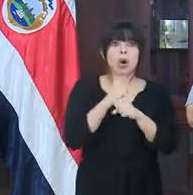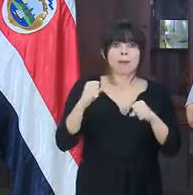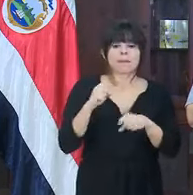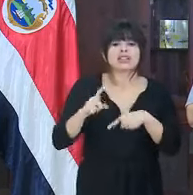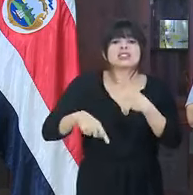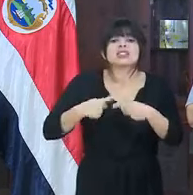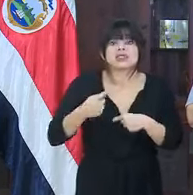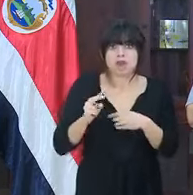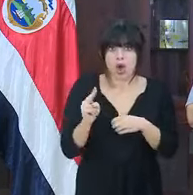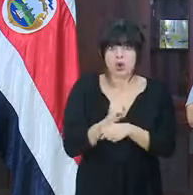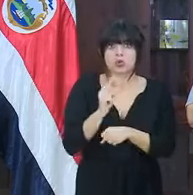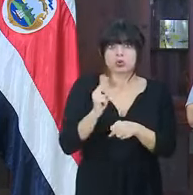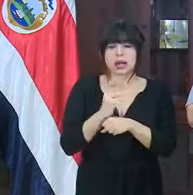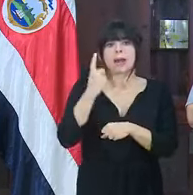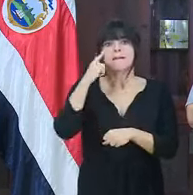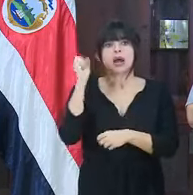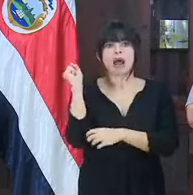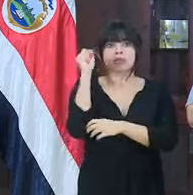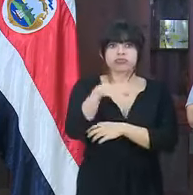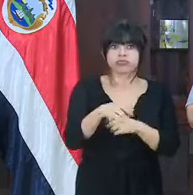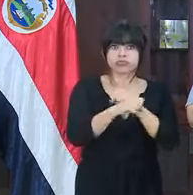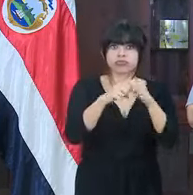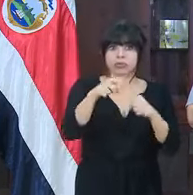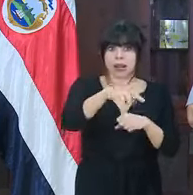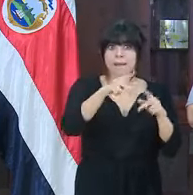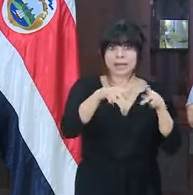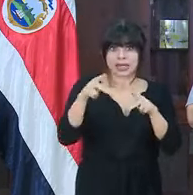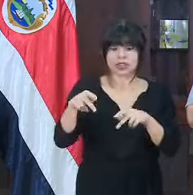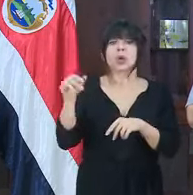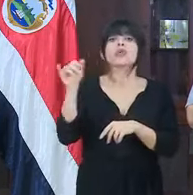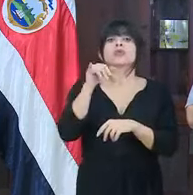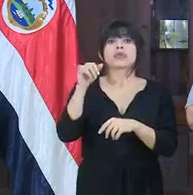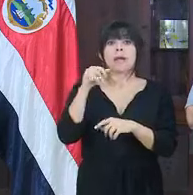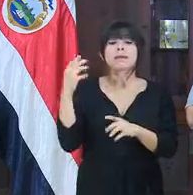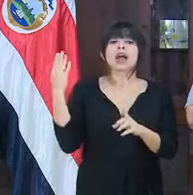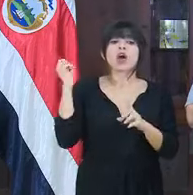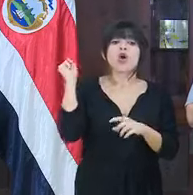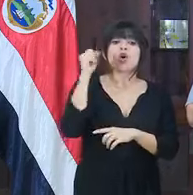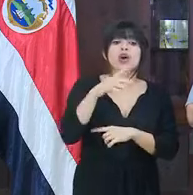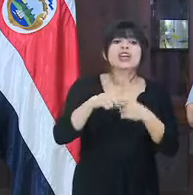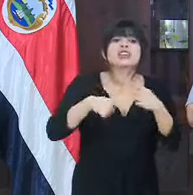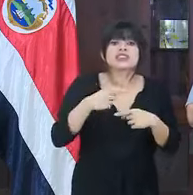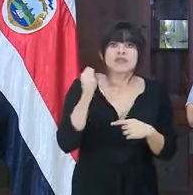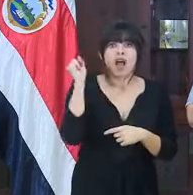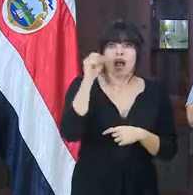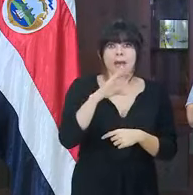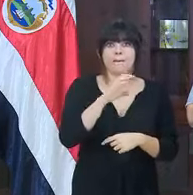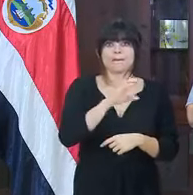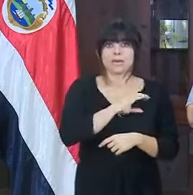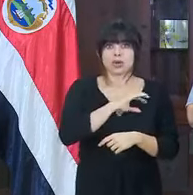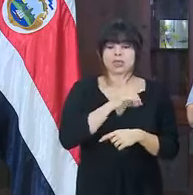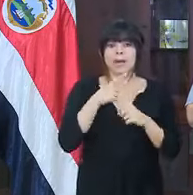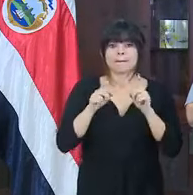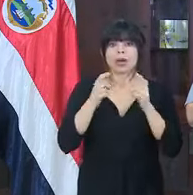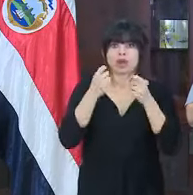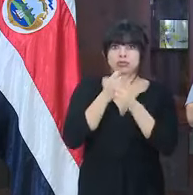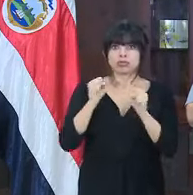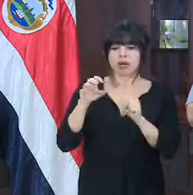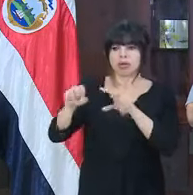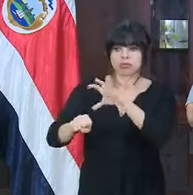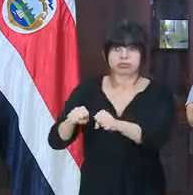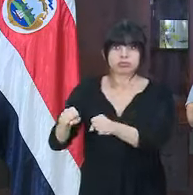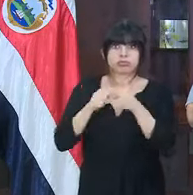iban a ser utilizadas para agredir a estas personas y agredir a la policía, también fueron incautadas en el lugar